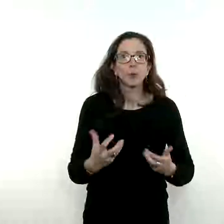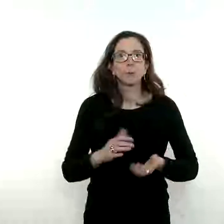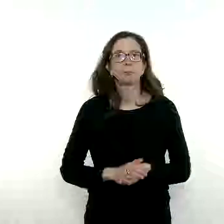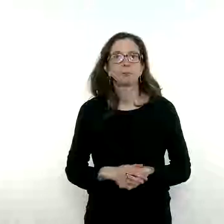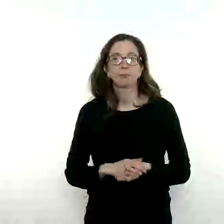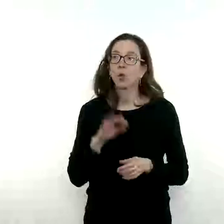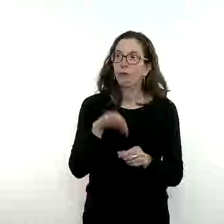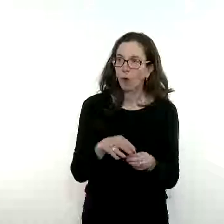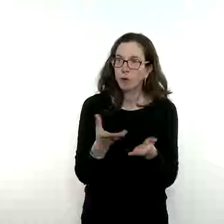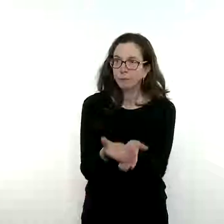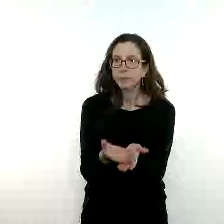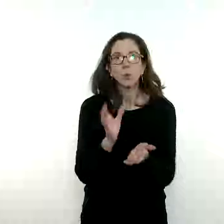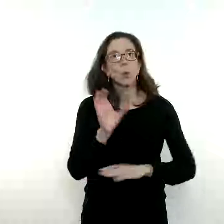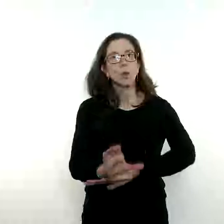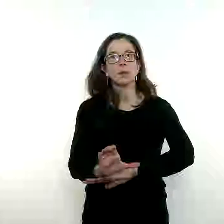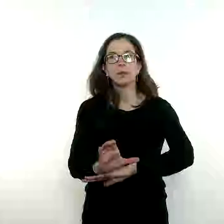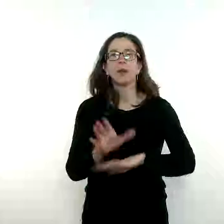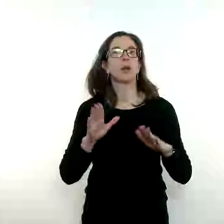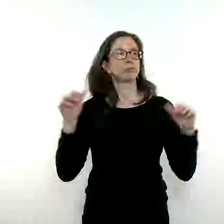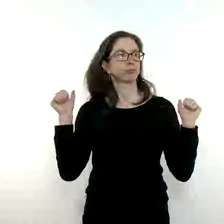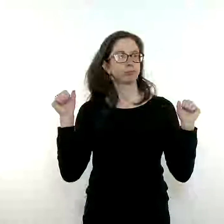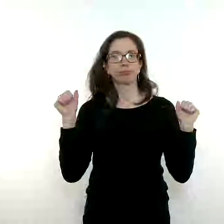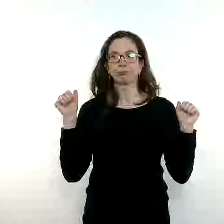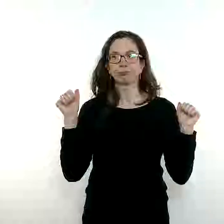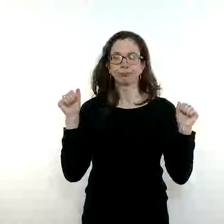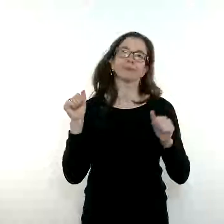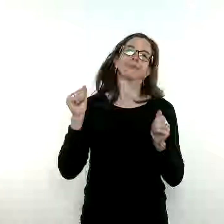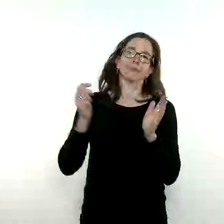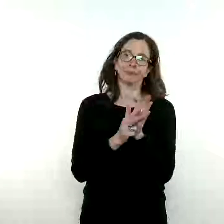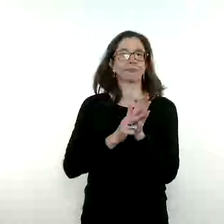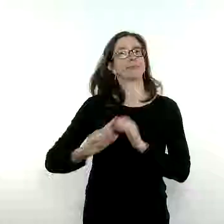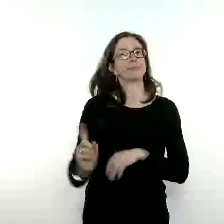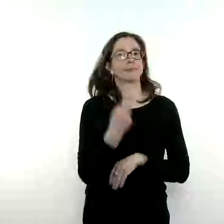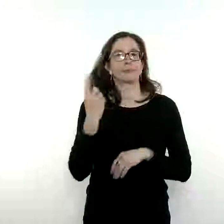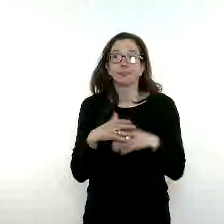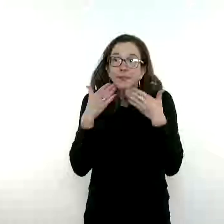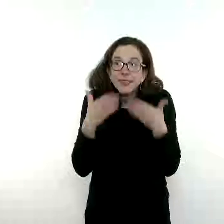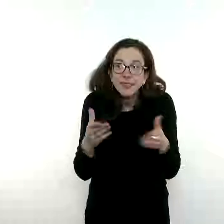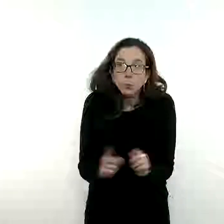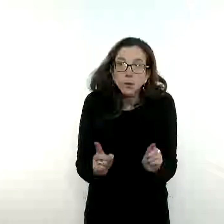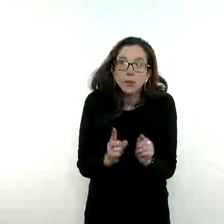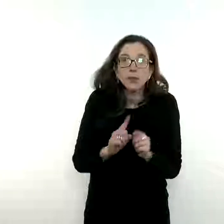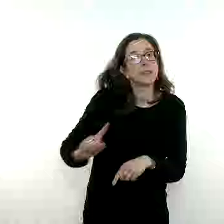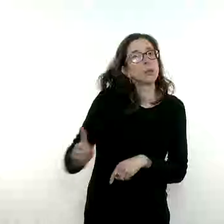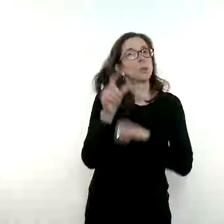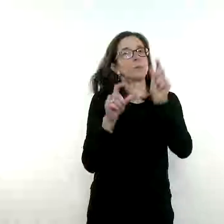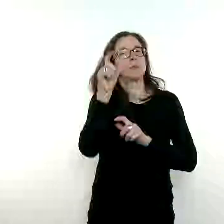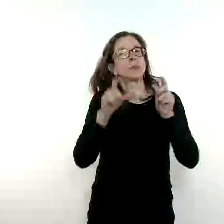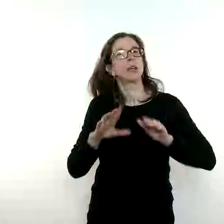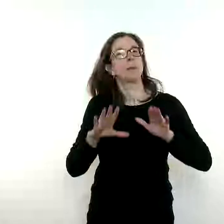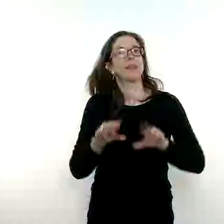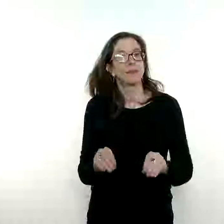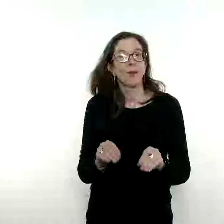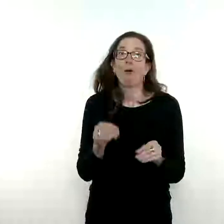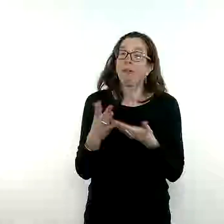Je mets aux voix. Qui est contre? Qui s'abstient? Adopté à l'unanimité. Je remercie tous les riverains qui m'ont écrit une